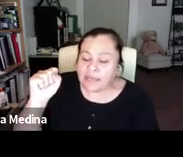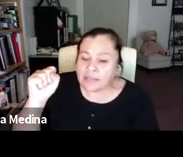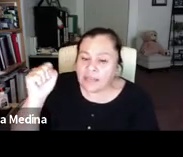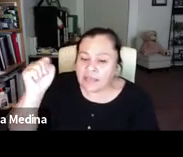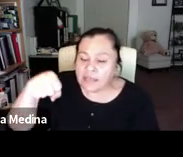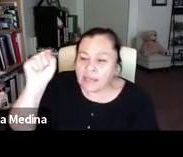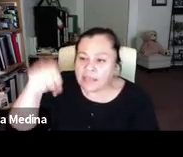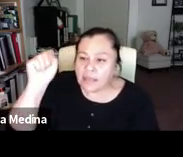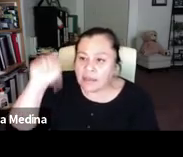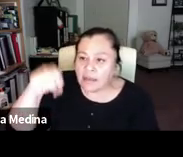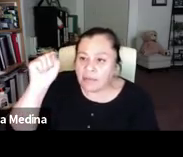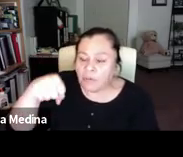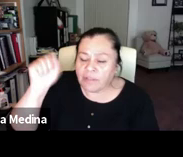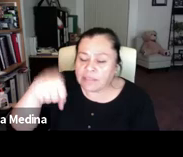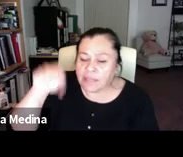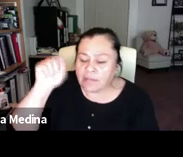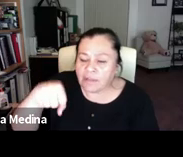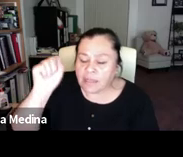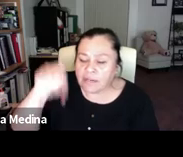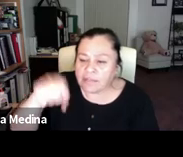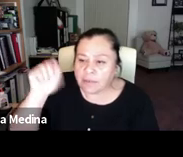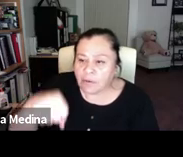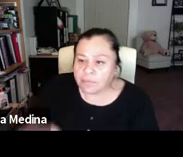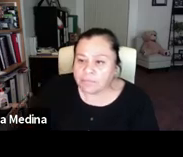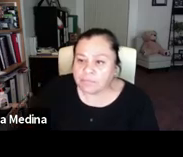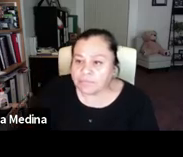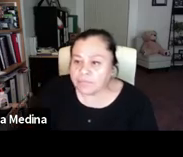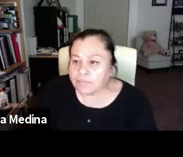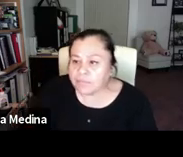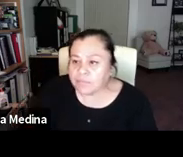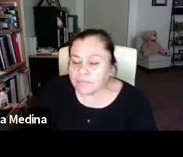la S y la mueven de arriba hacia abajo.